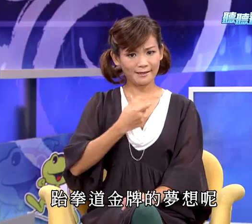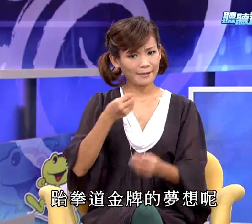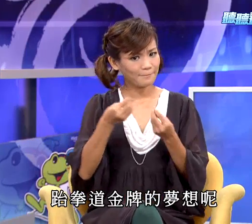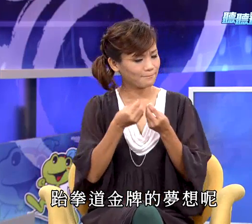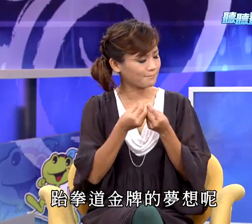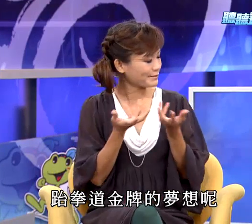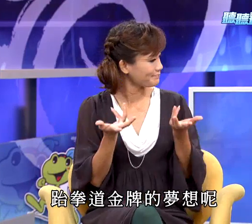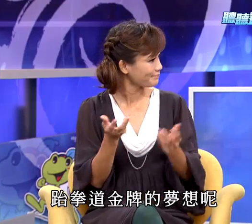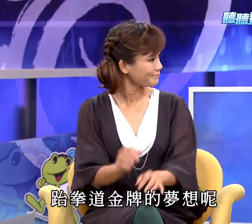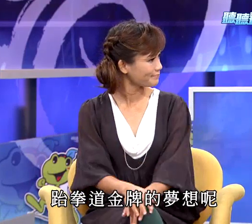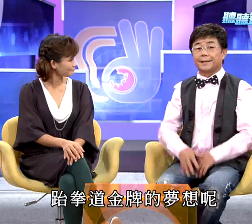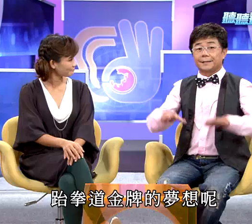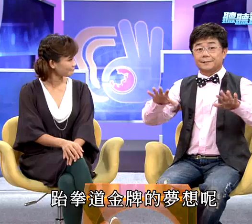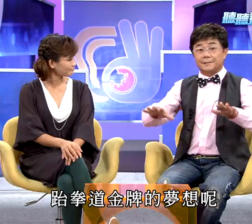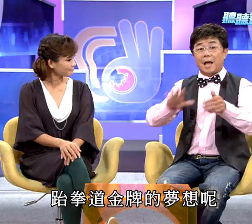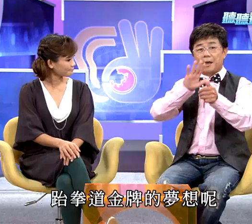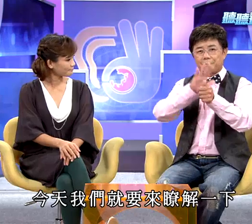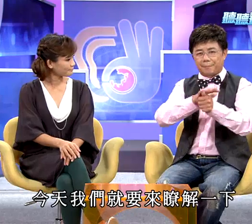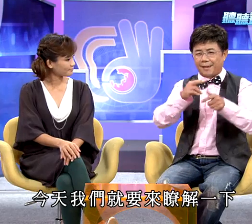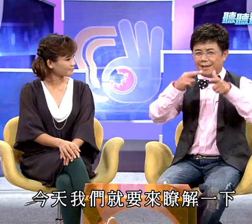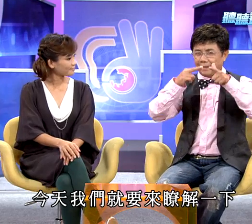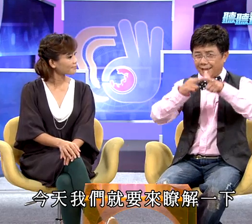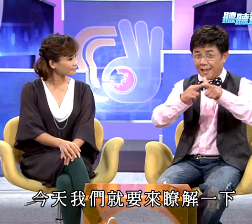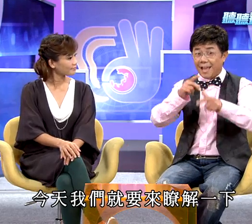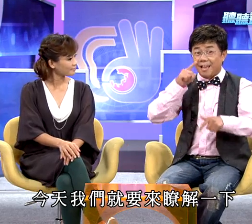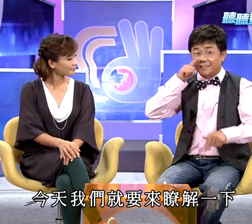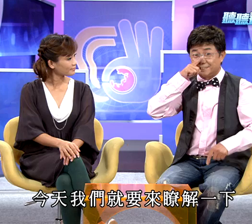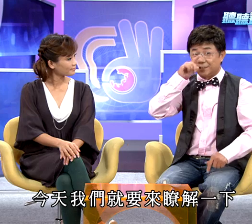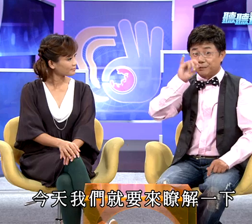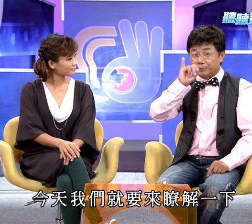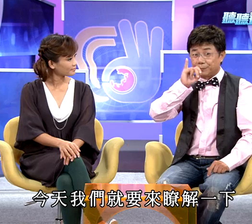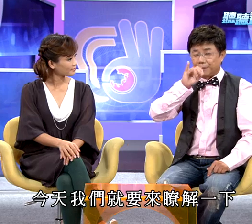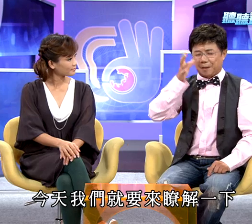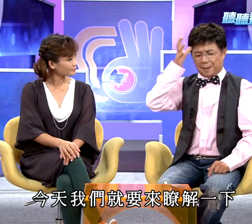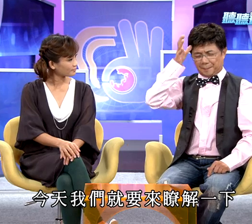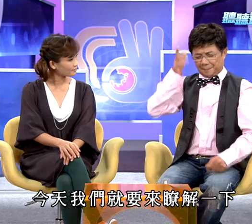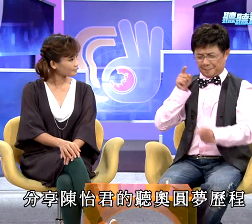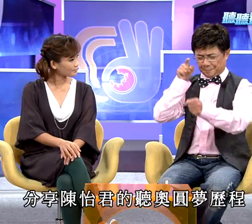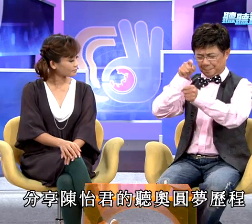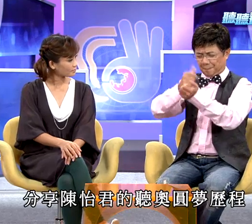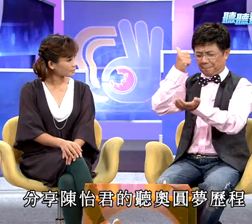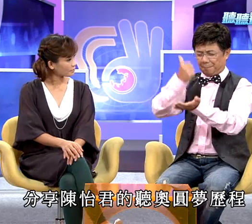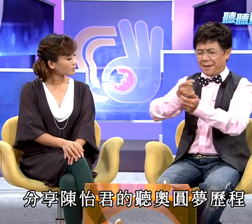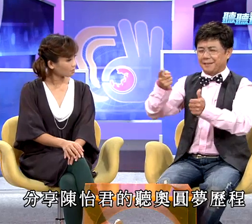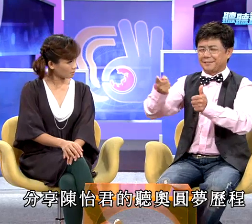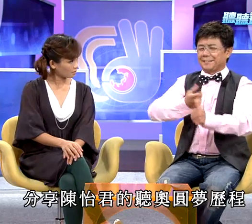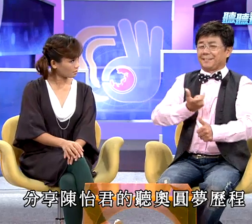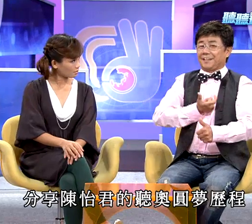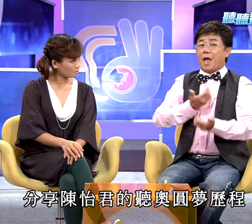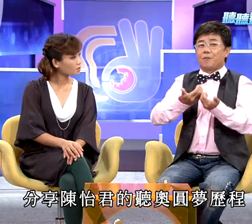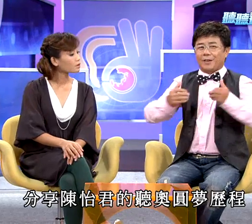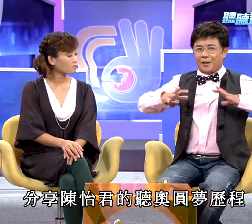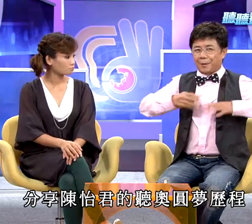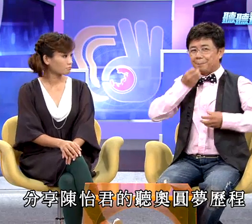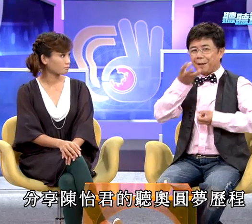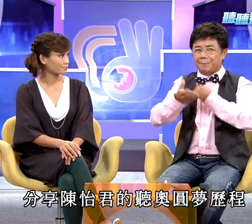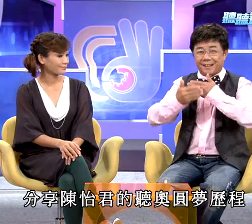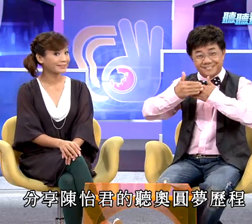牌的梦想呢？ 今天我们就要来了解一下，分享陈怡君的听奥圆梦历